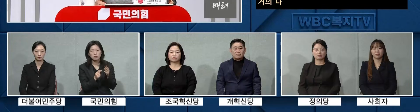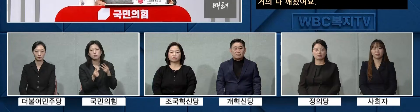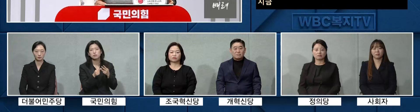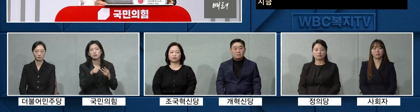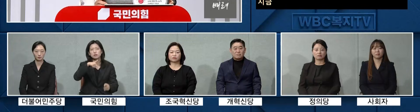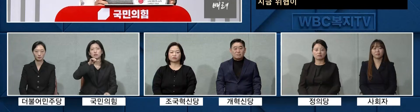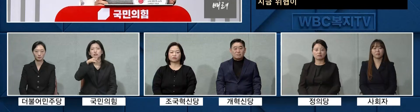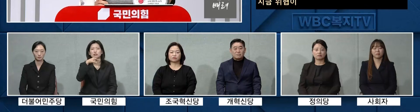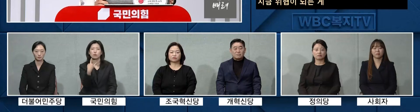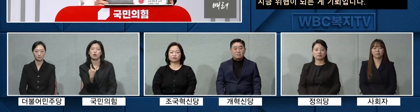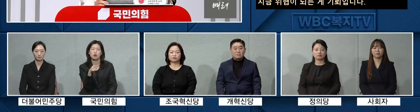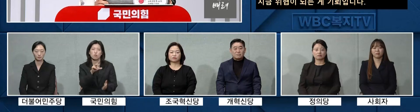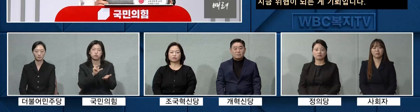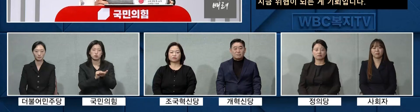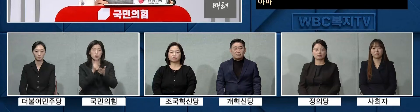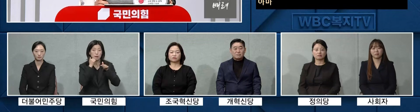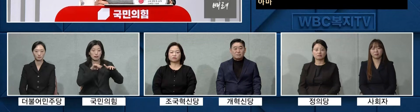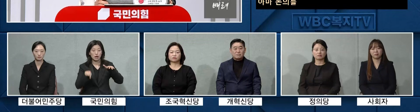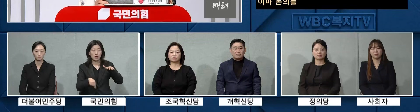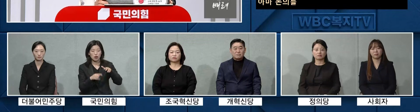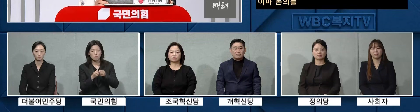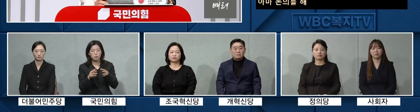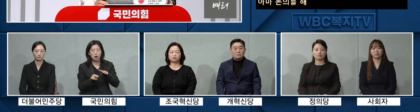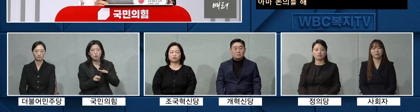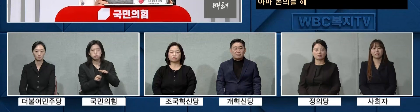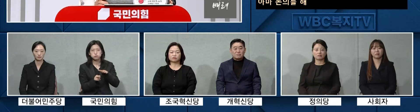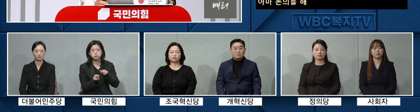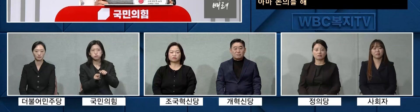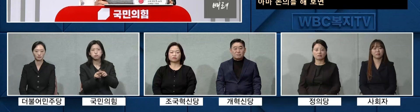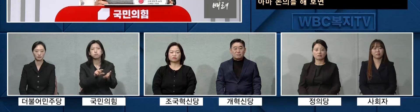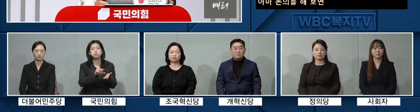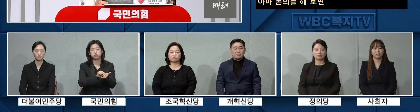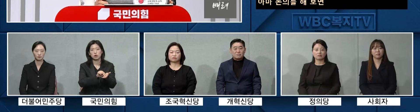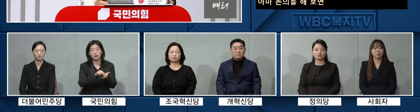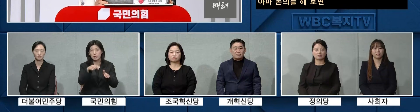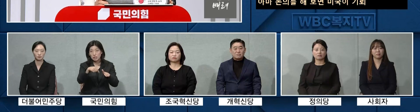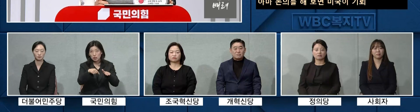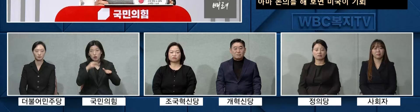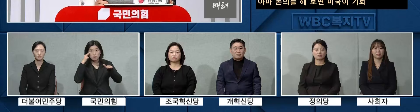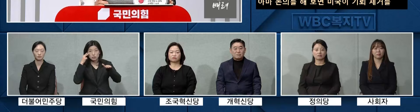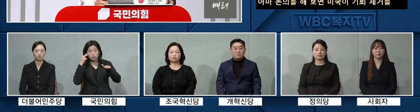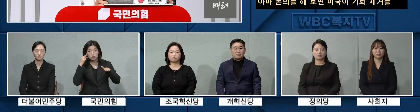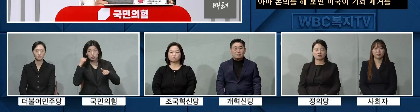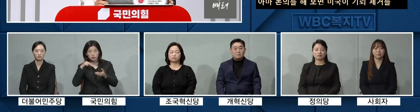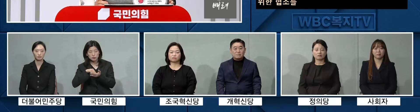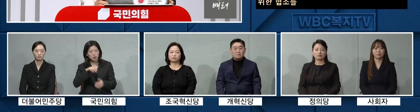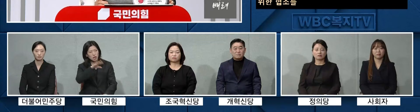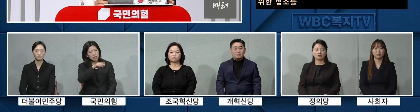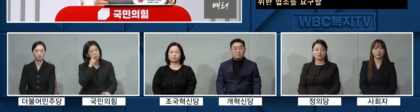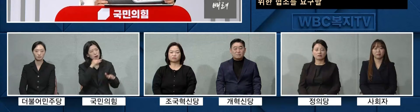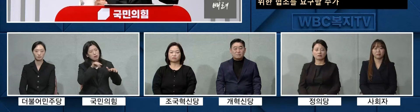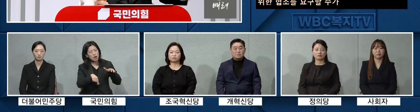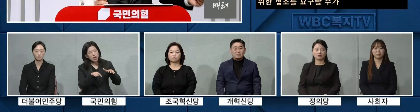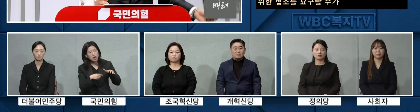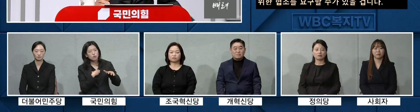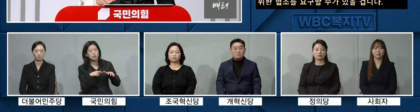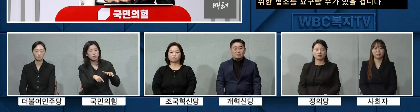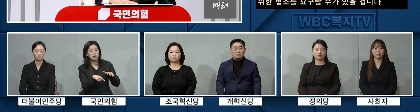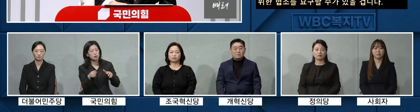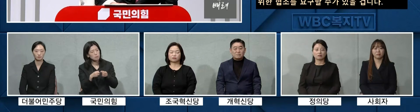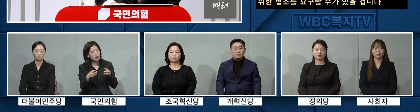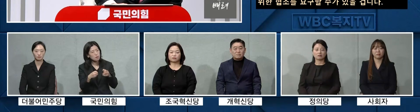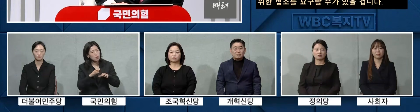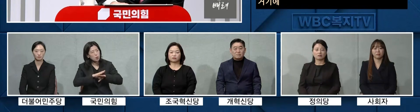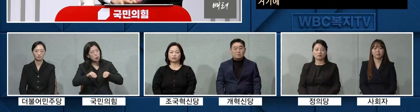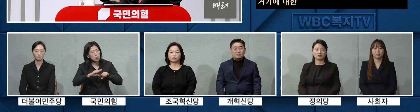해보면은 미국이 기뢰 제거를 위한 협조를 요구할 수가 있을 겁니다. 거기에 대한 부분을 보면은